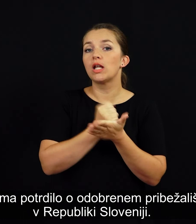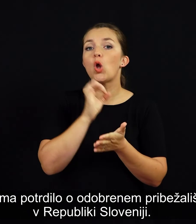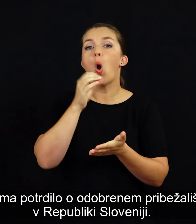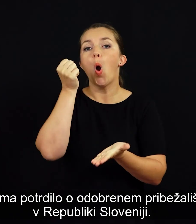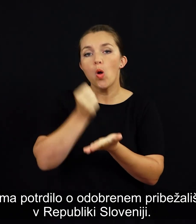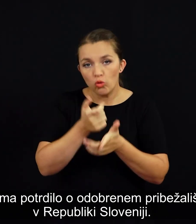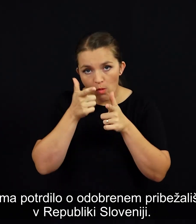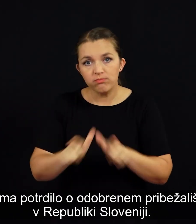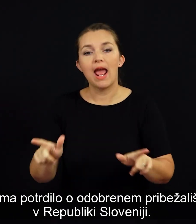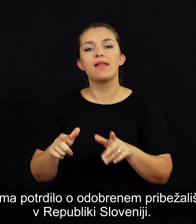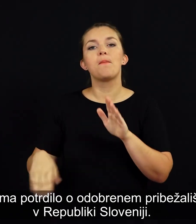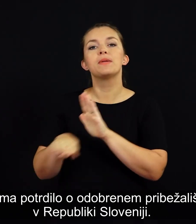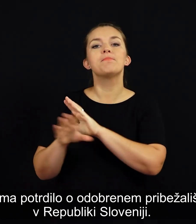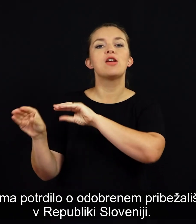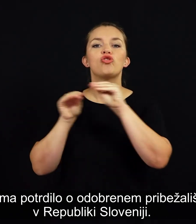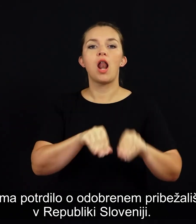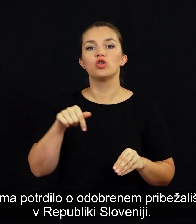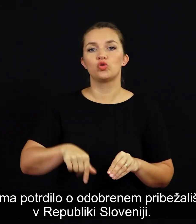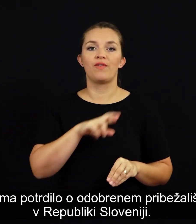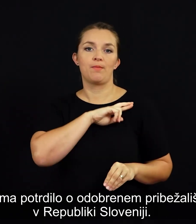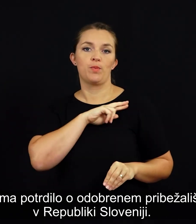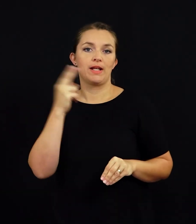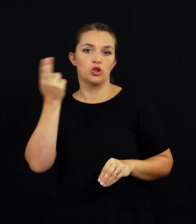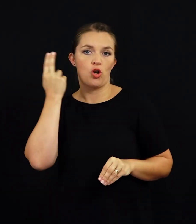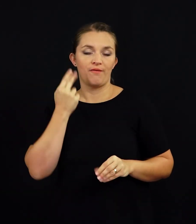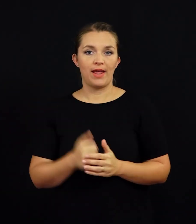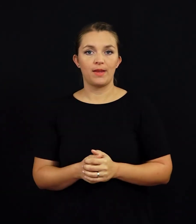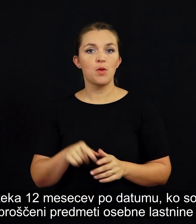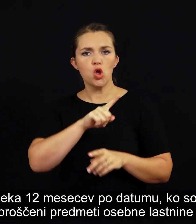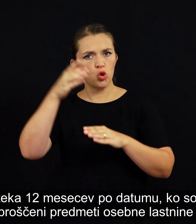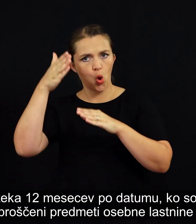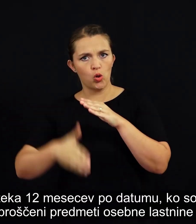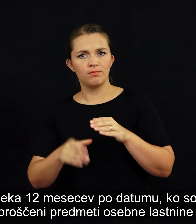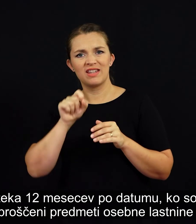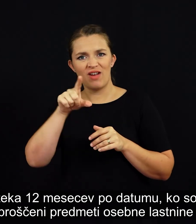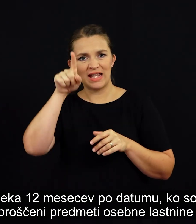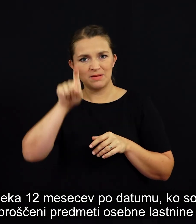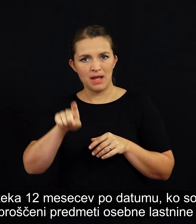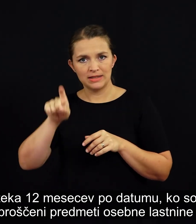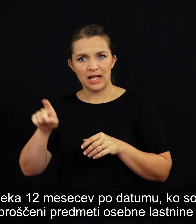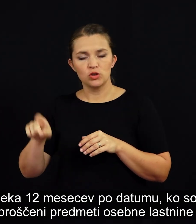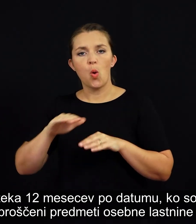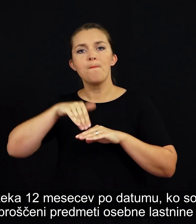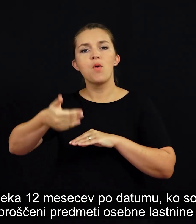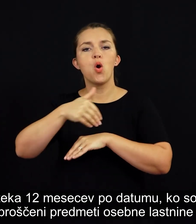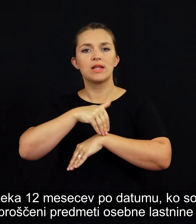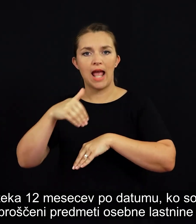odobrenem pribežališču v Republiki Sloveniji. Do izteka 12 mesecev po datumu, ko so